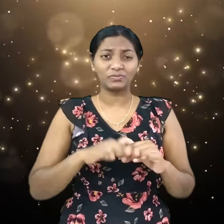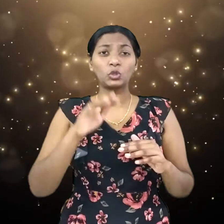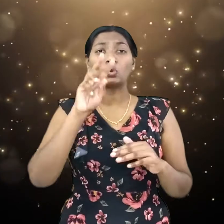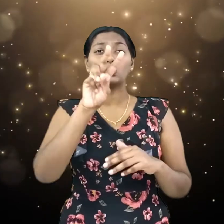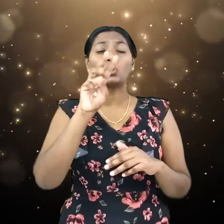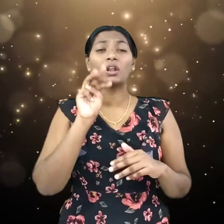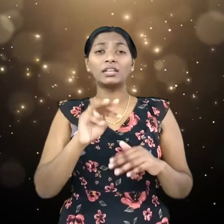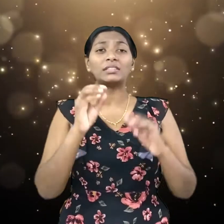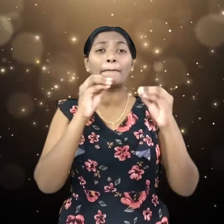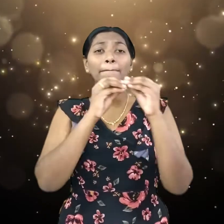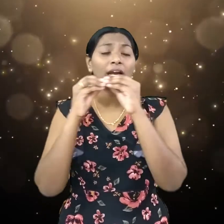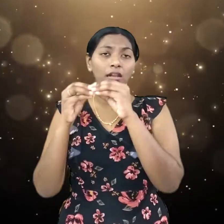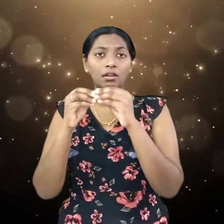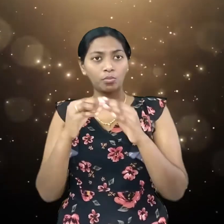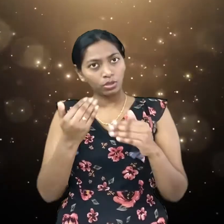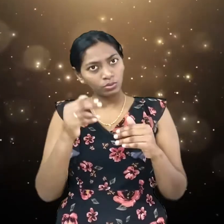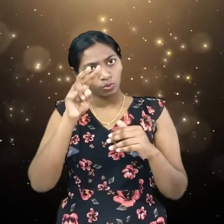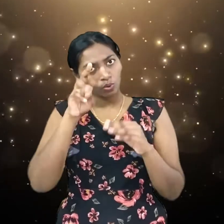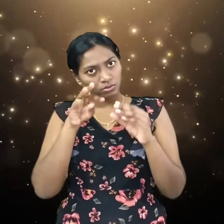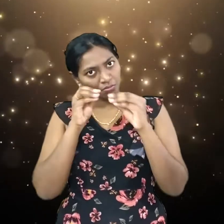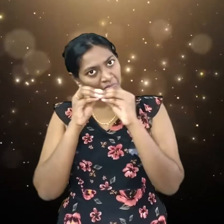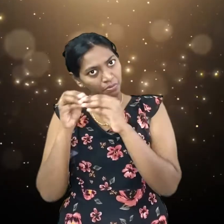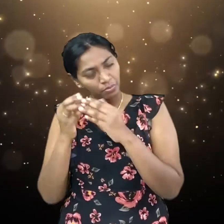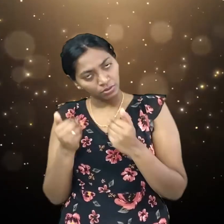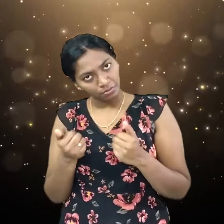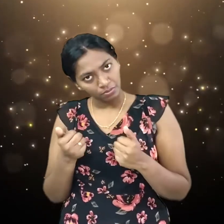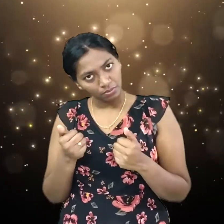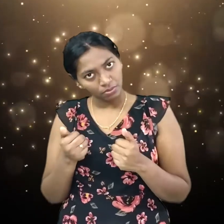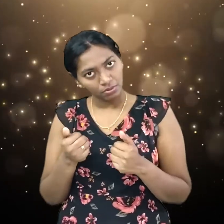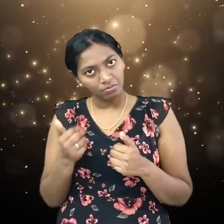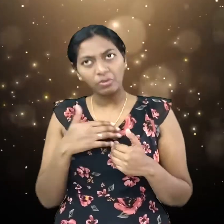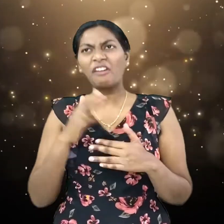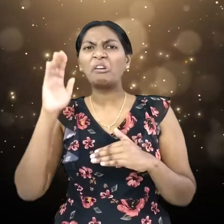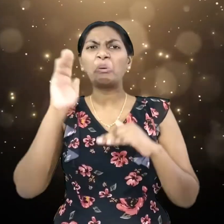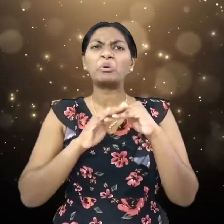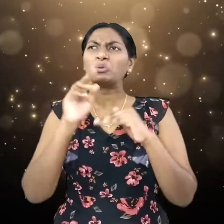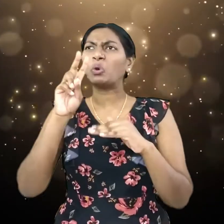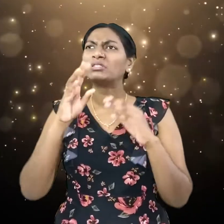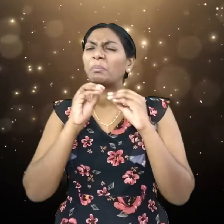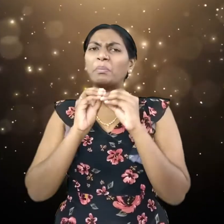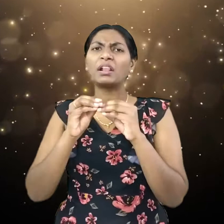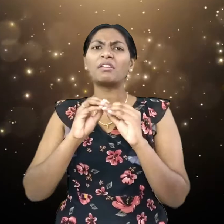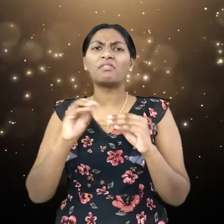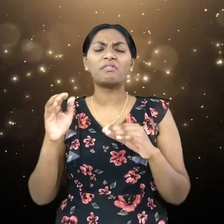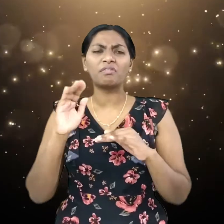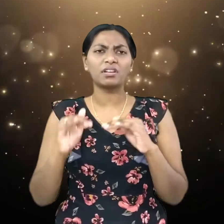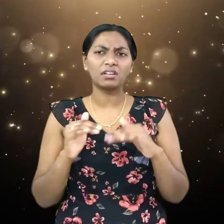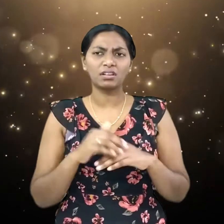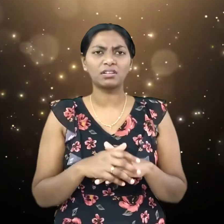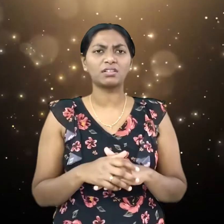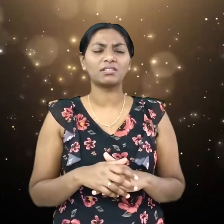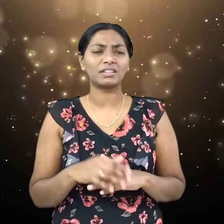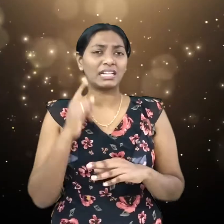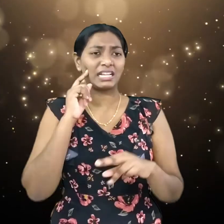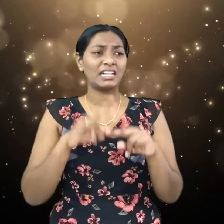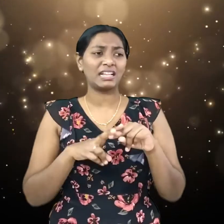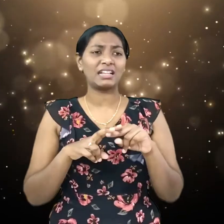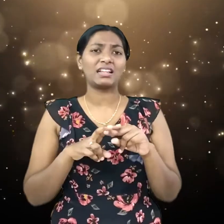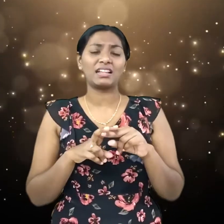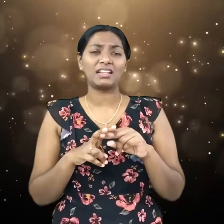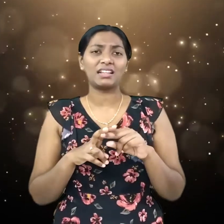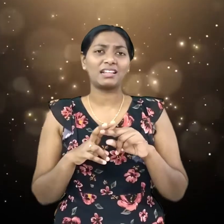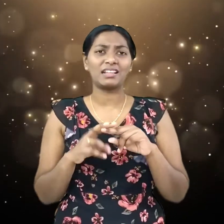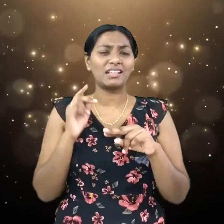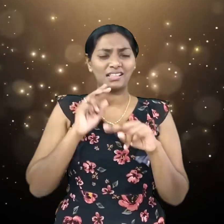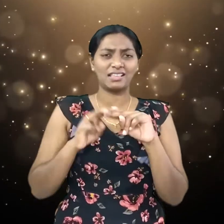वो है $2,000 billion, लोग कहते हैं इतना पैसा हो भी सकता है, मैंने कहा कोई बात नहीं, मुझे अभी भी लगता है कम है, कि मुझे बाइबल से पता है अगर मेरा